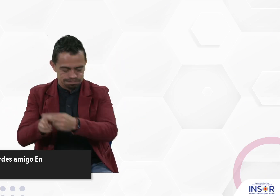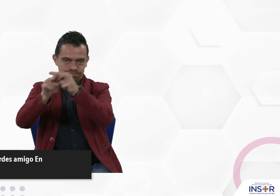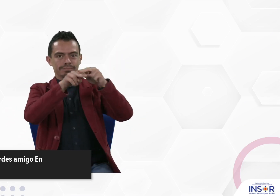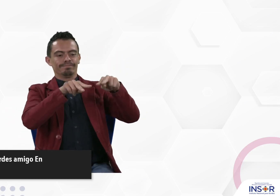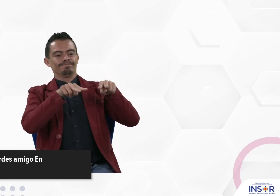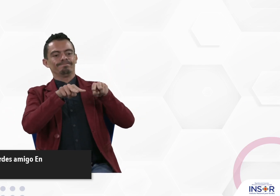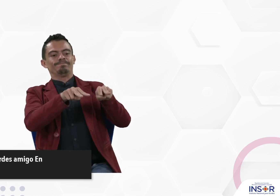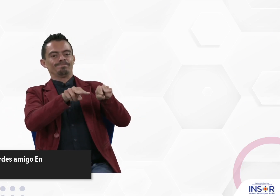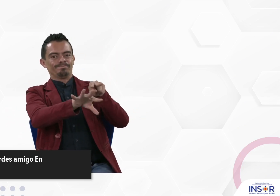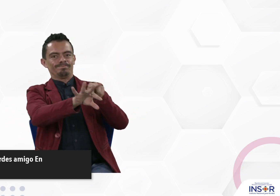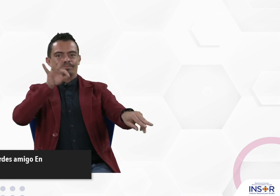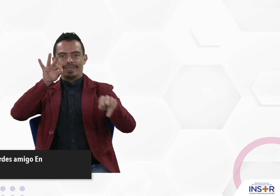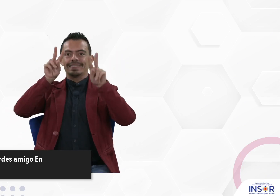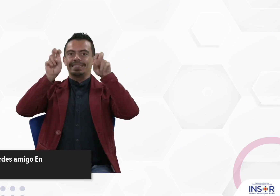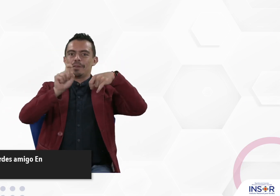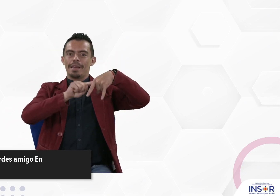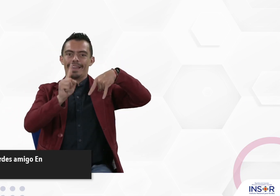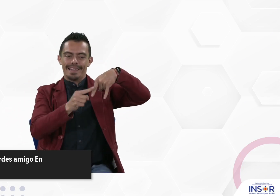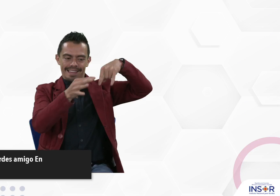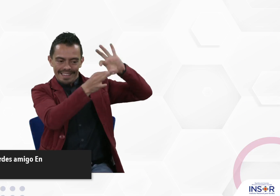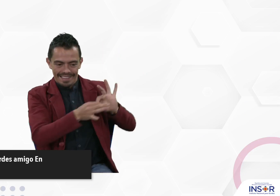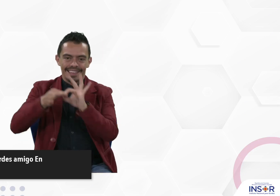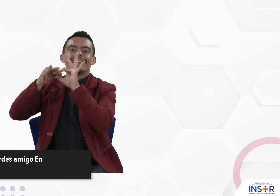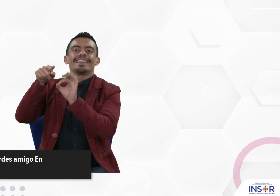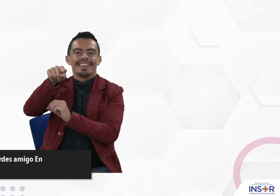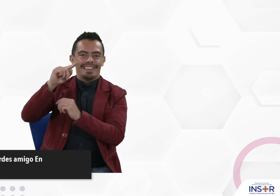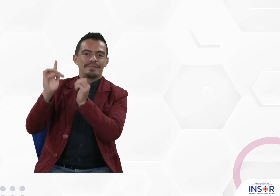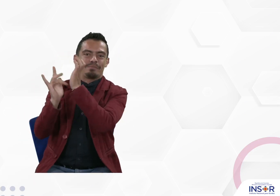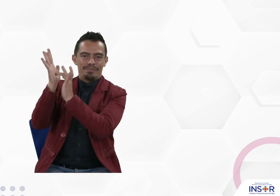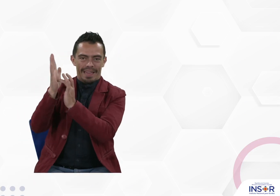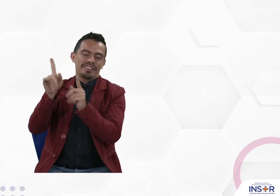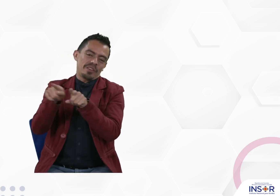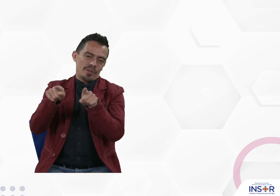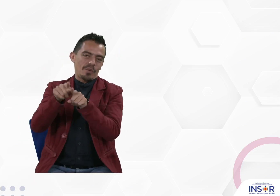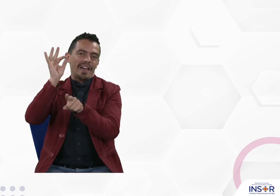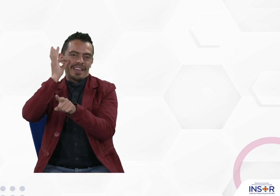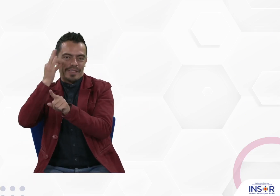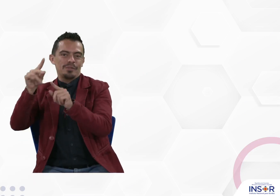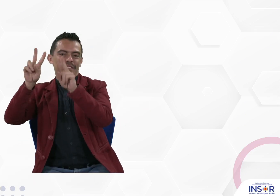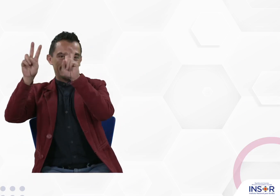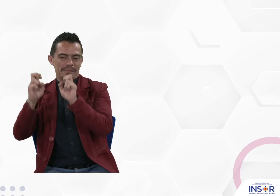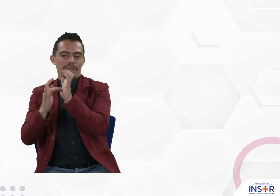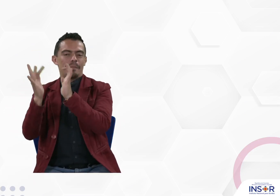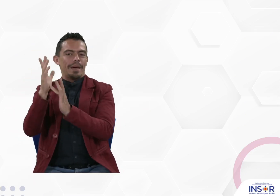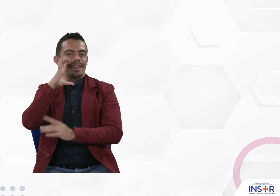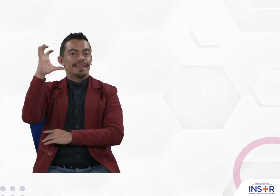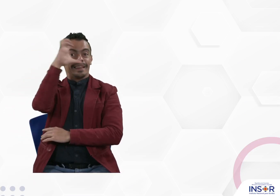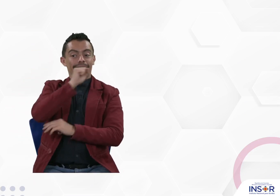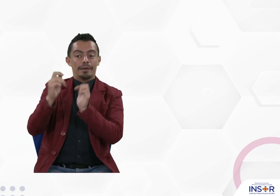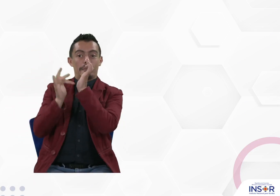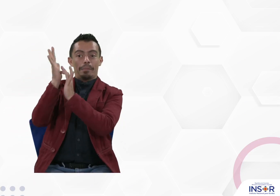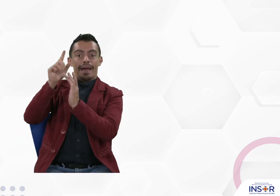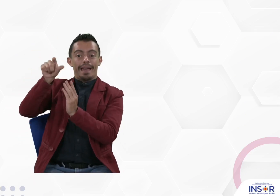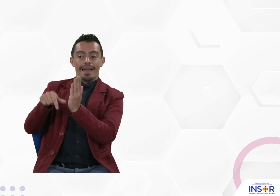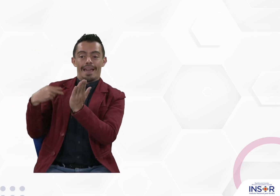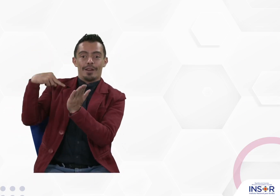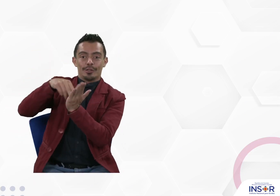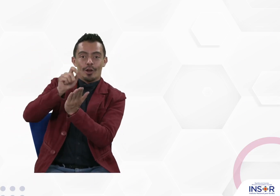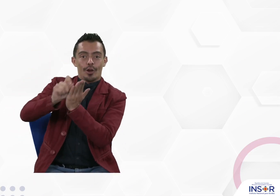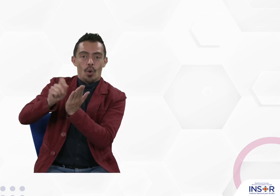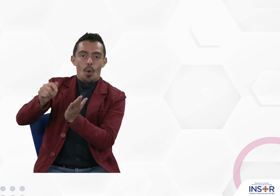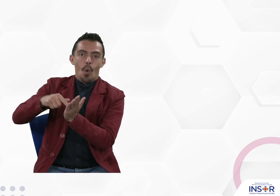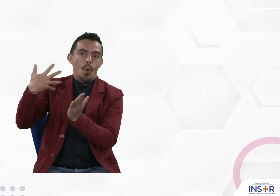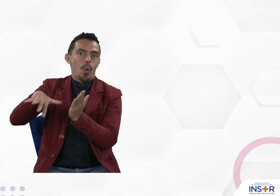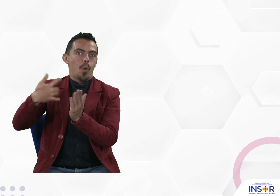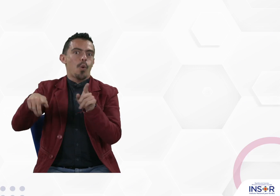esos sistemas desde lo político, entre otros, que le permitieron a él la configuración del sordismo, también teniendo como fundamento a